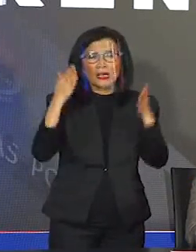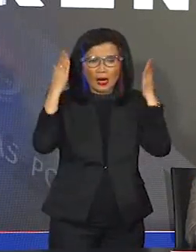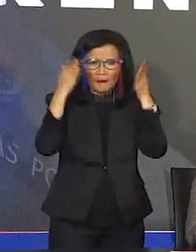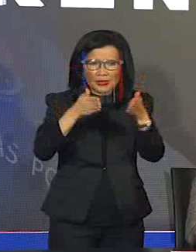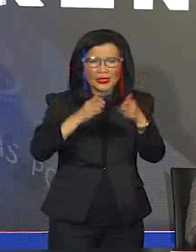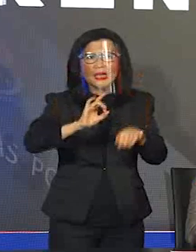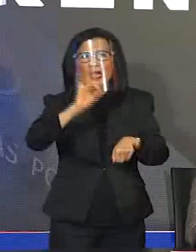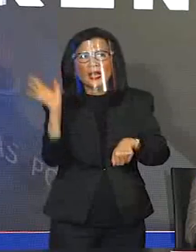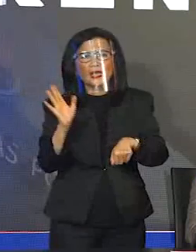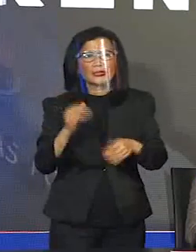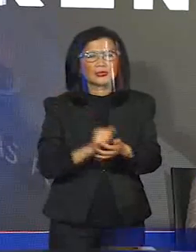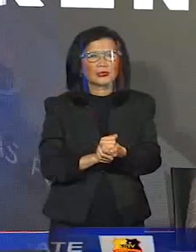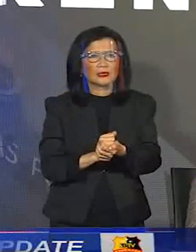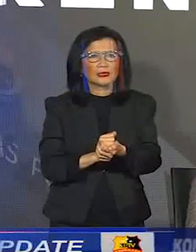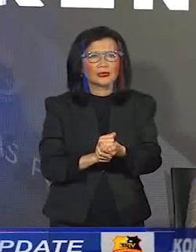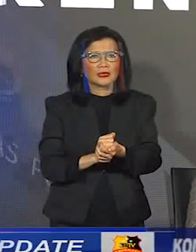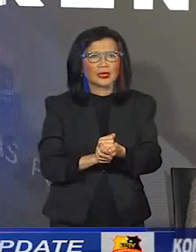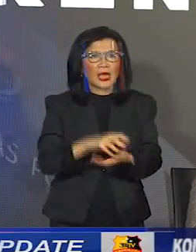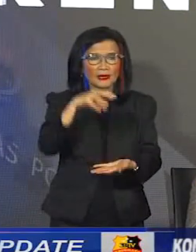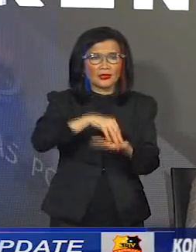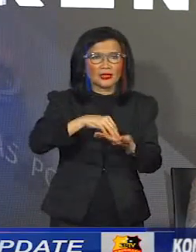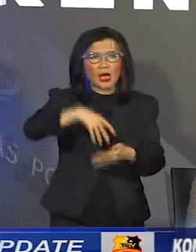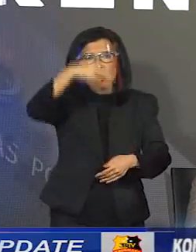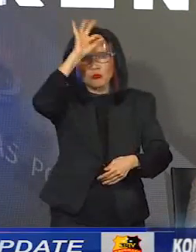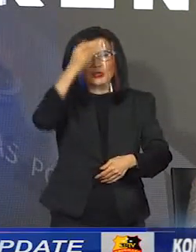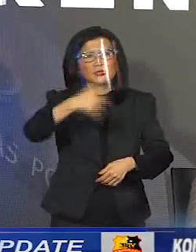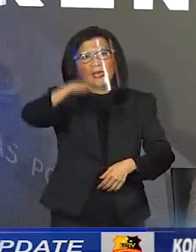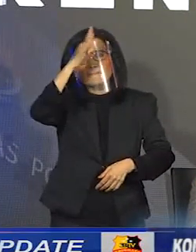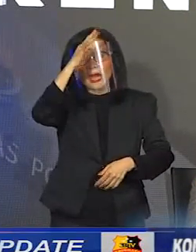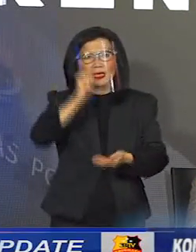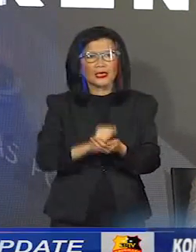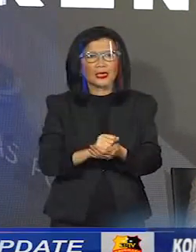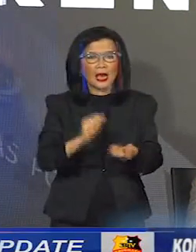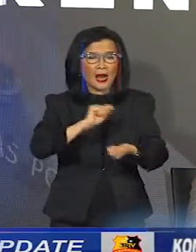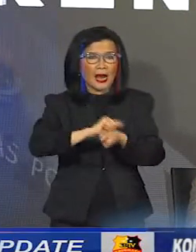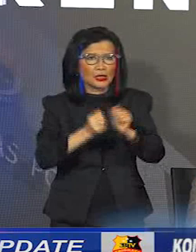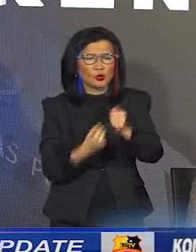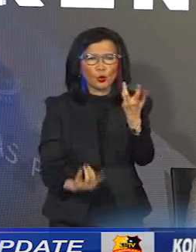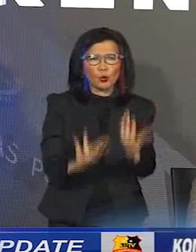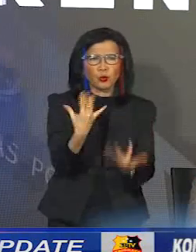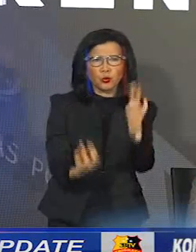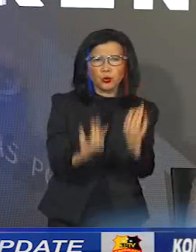yang keempat adalah di wilayah Polda Bali, kasus kebakaran.